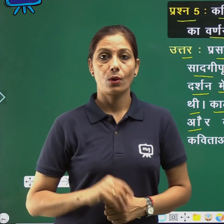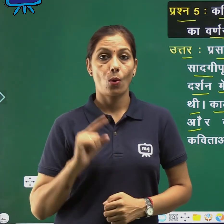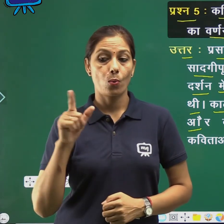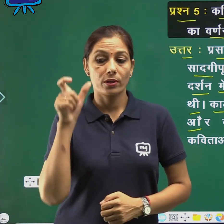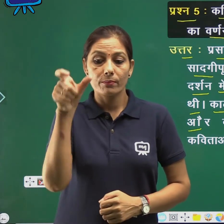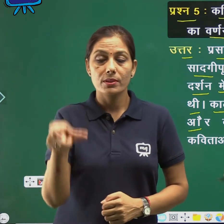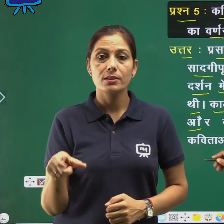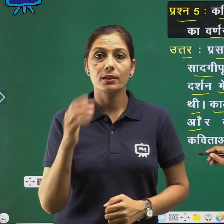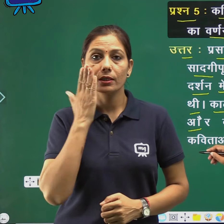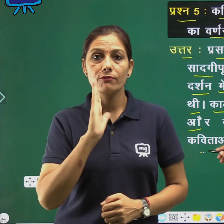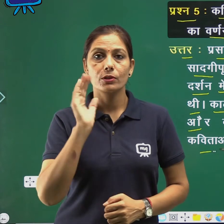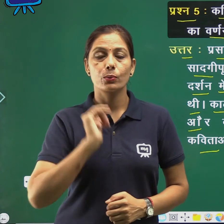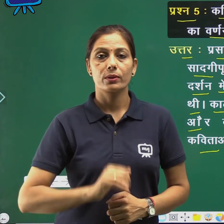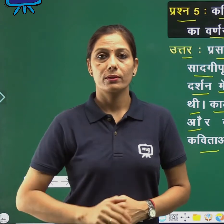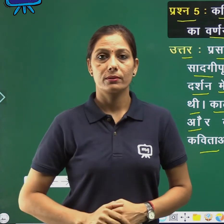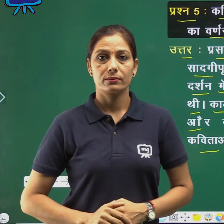उनकी कविताओं की